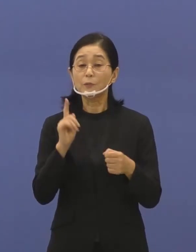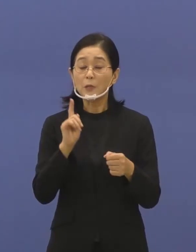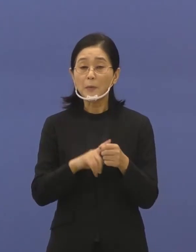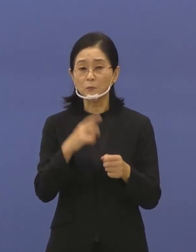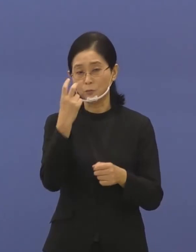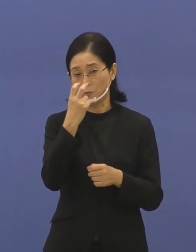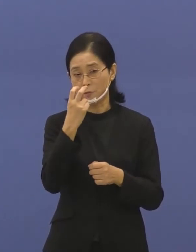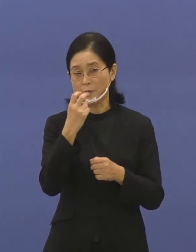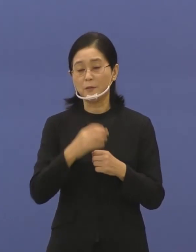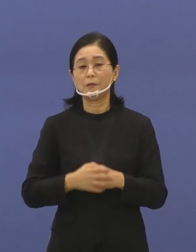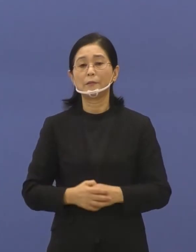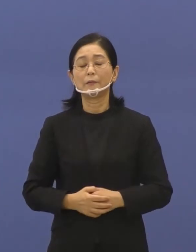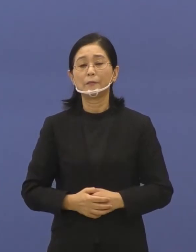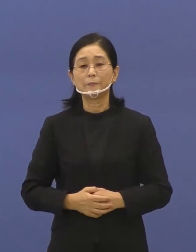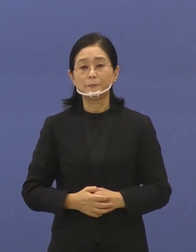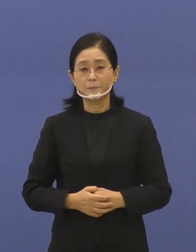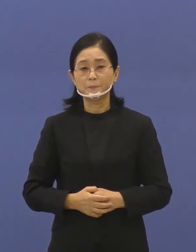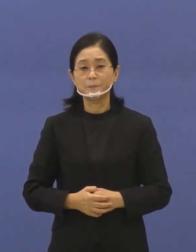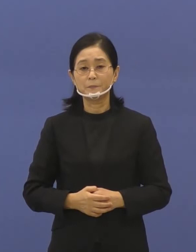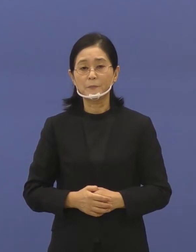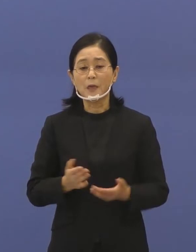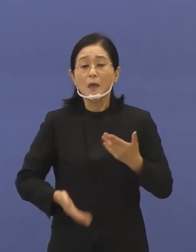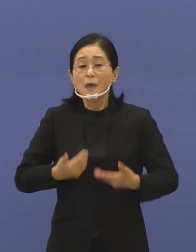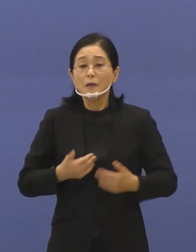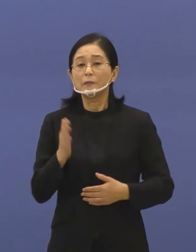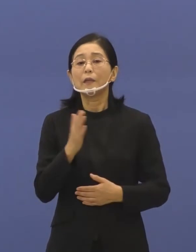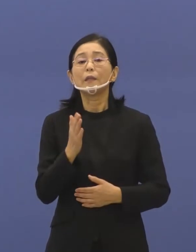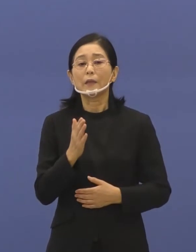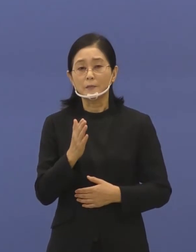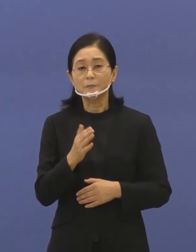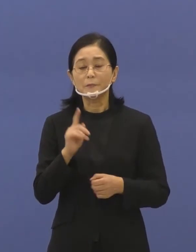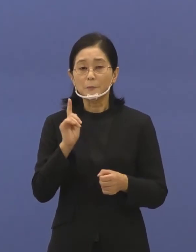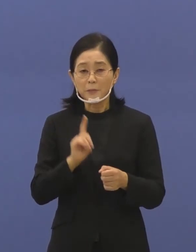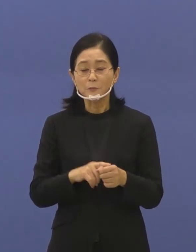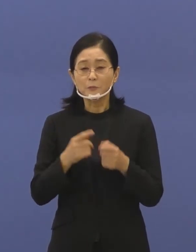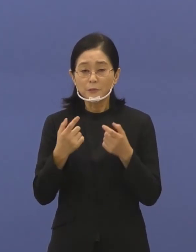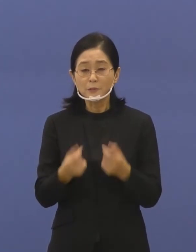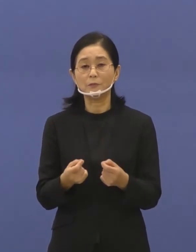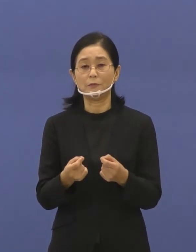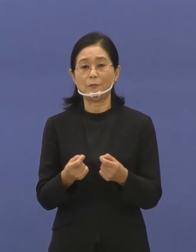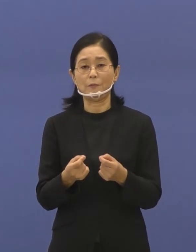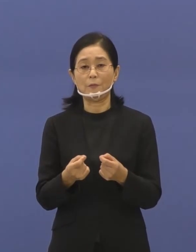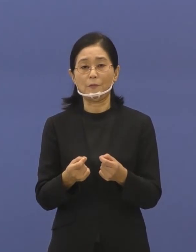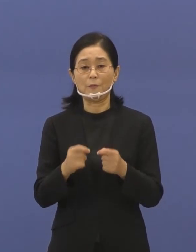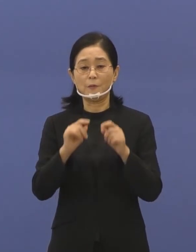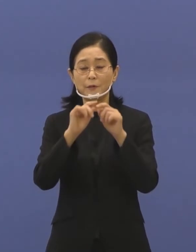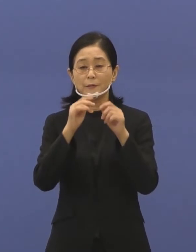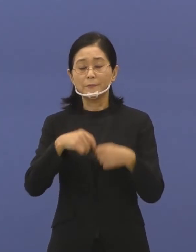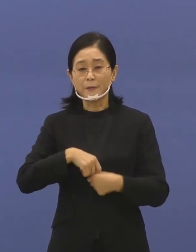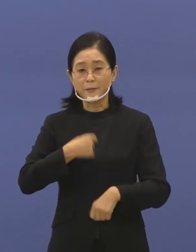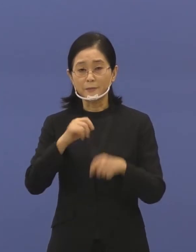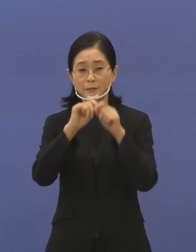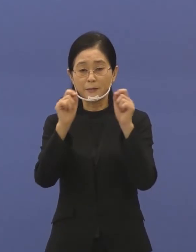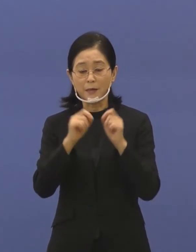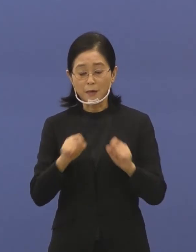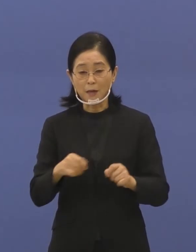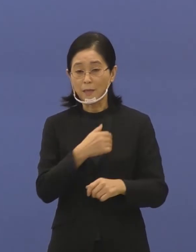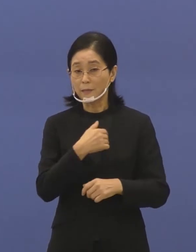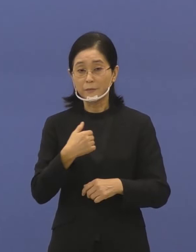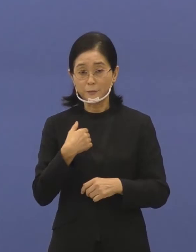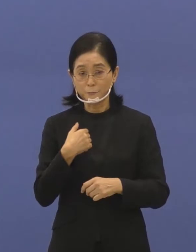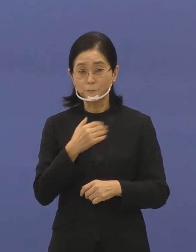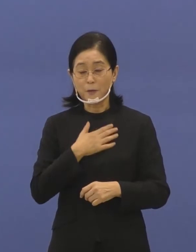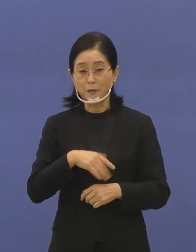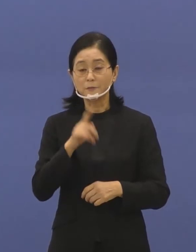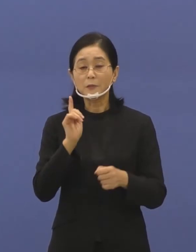拙速にならないようきちんとした結果が出るように調査はしなければな